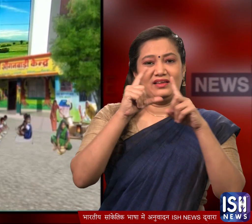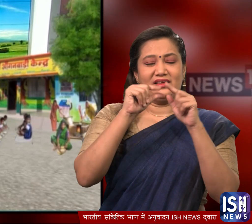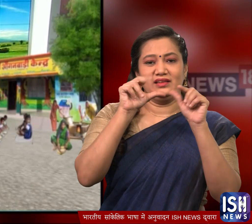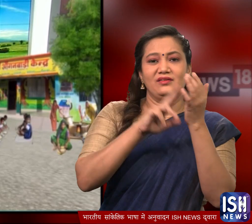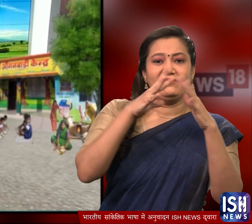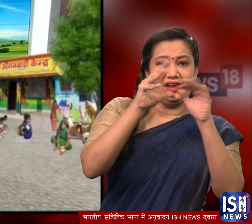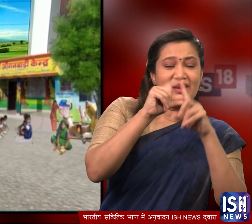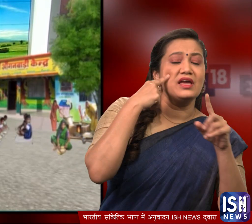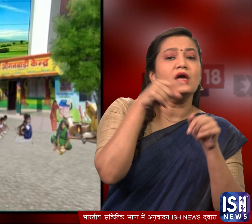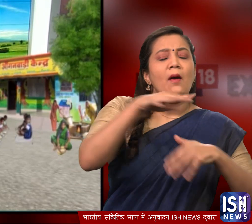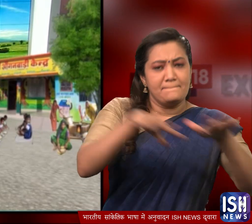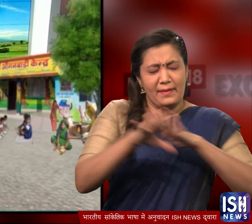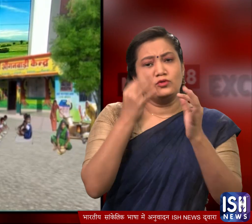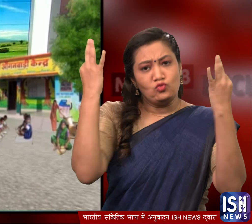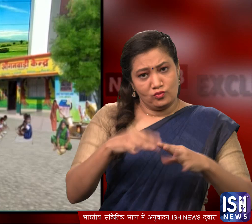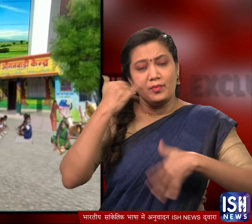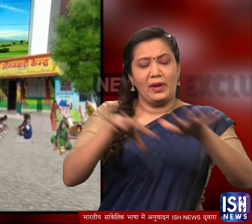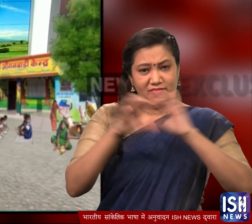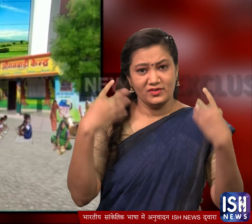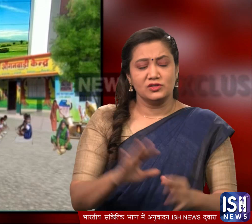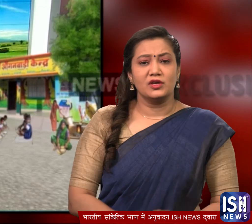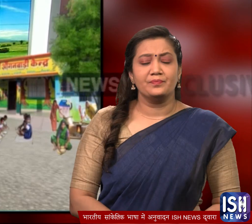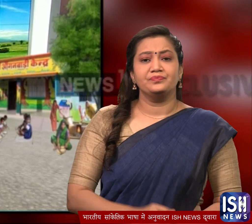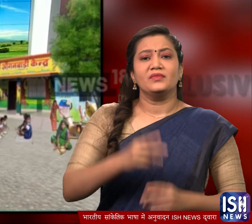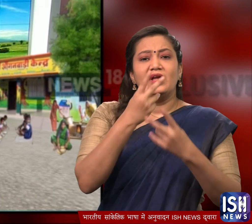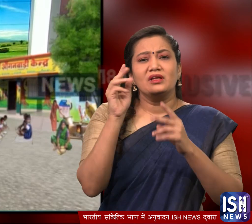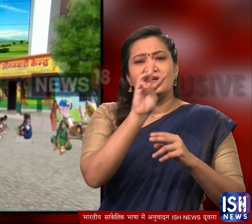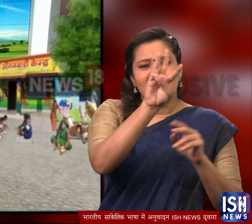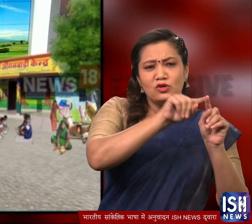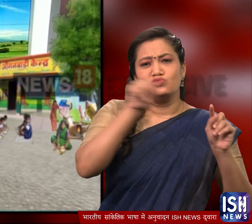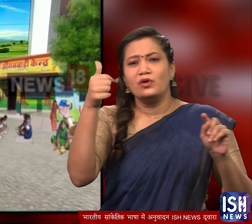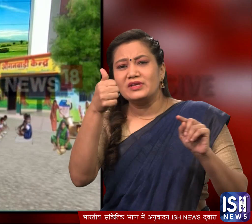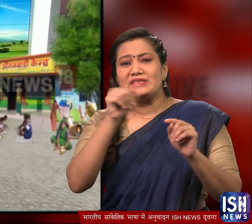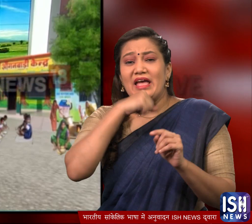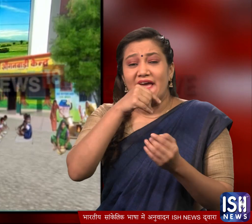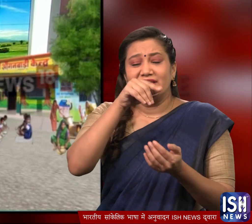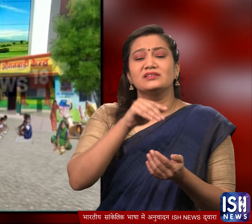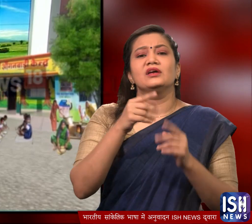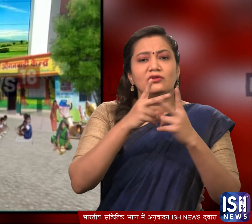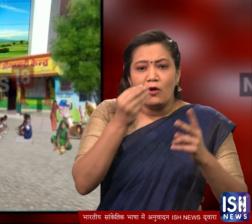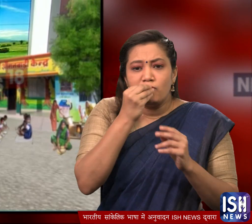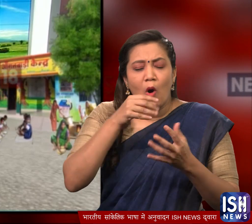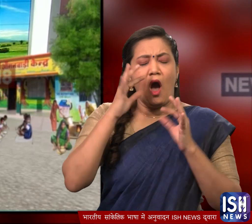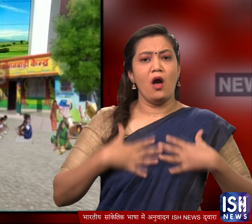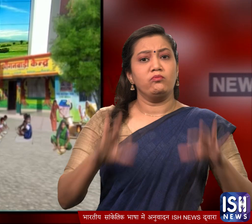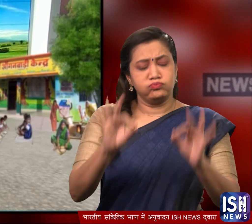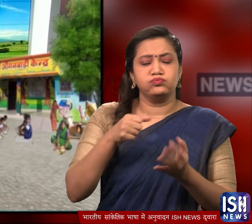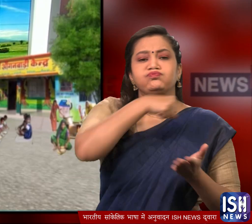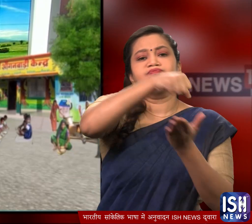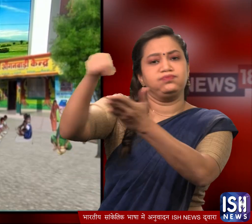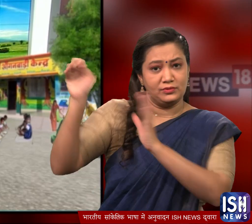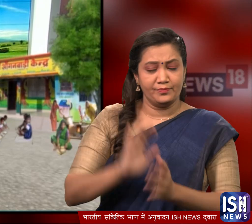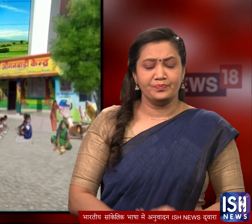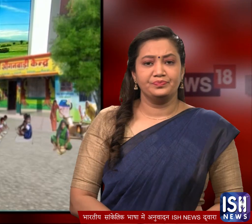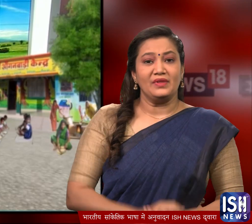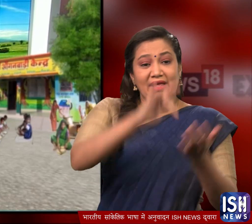आंगनबाड़ी केंद्रों के बच्चों के लिए एक योजना बनाई है, जिसके तहत वहां जाने वाले 3 से 6 साल की उम्र के बच्चों तक पौष्टिक खाना पहुंचाया जाएगा,